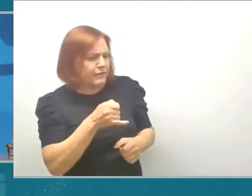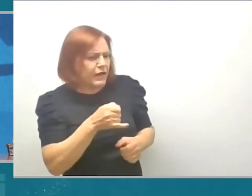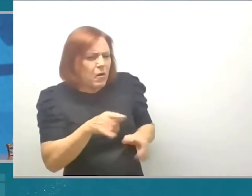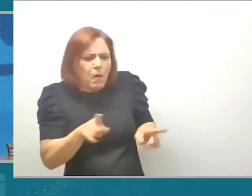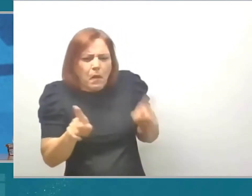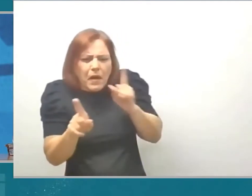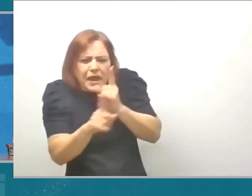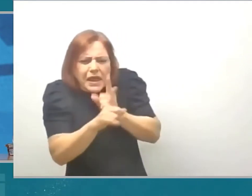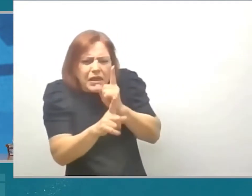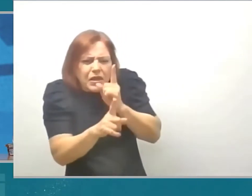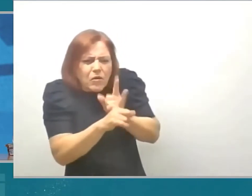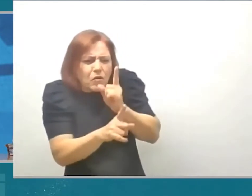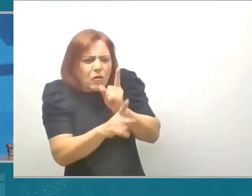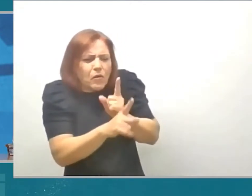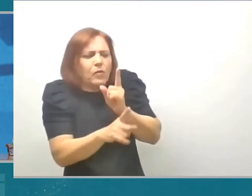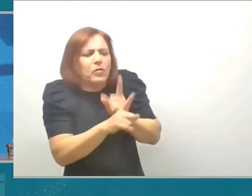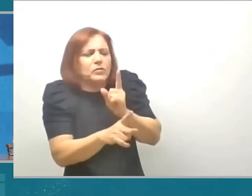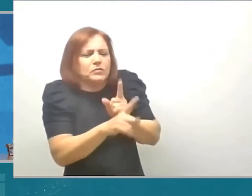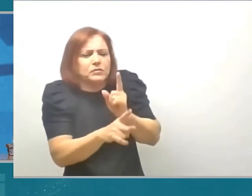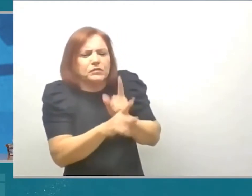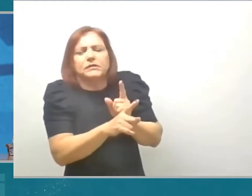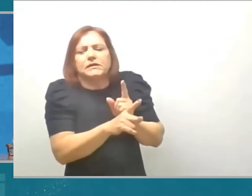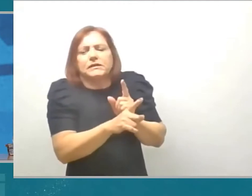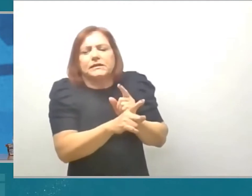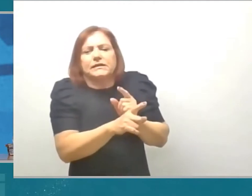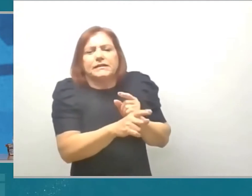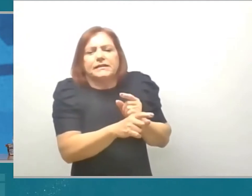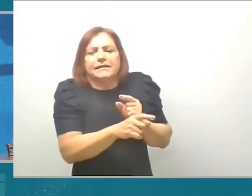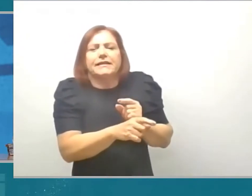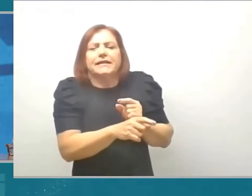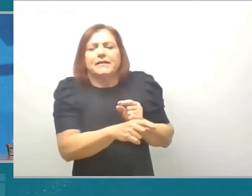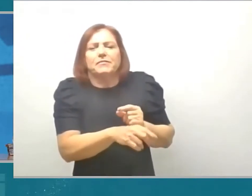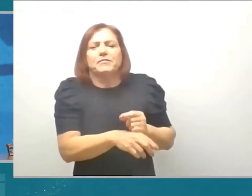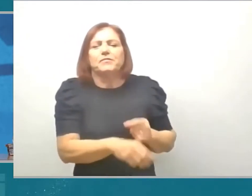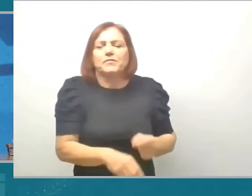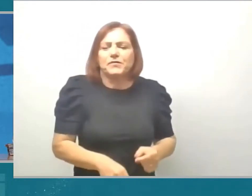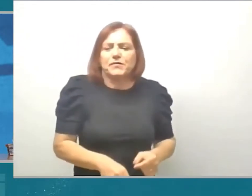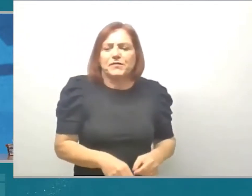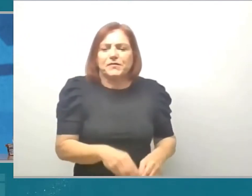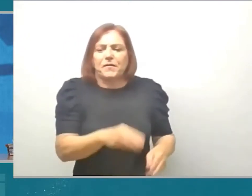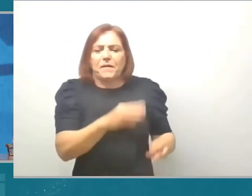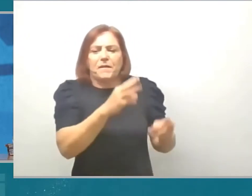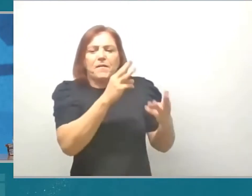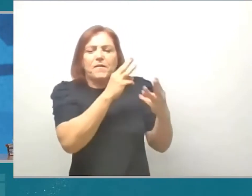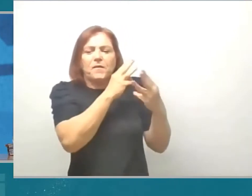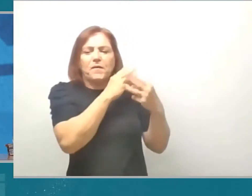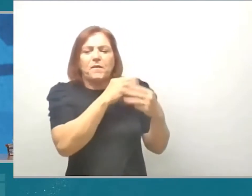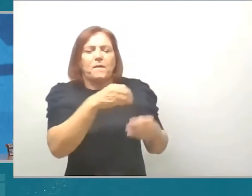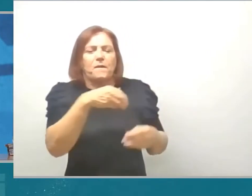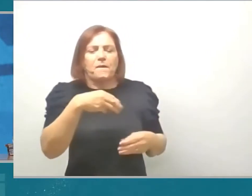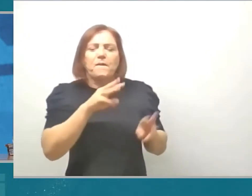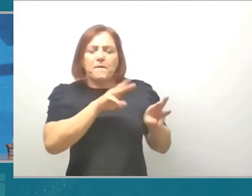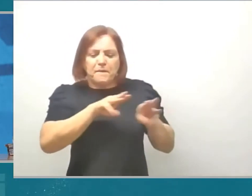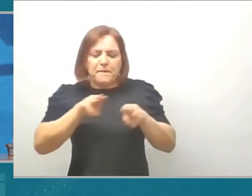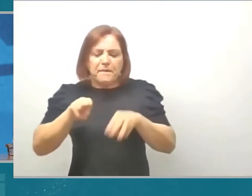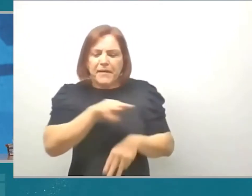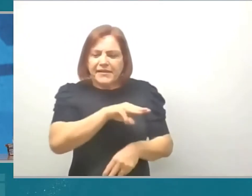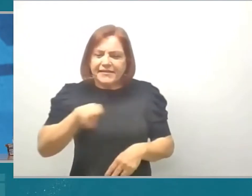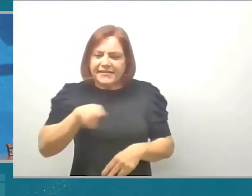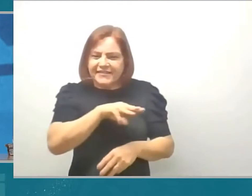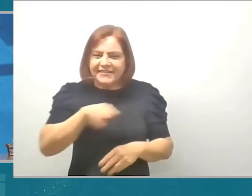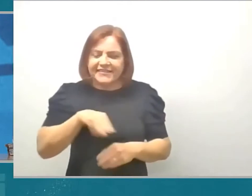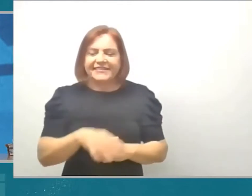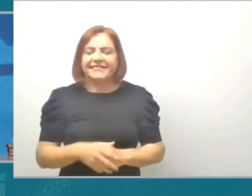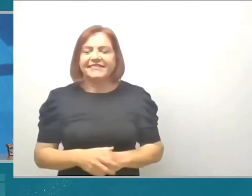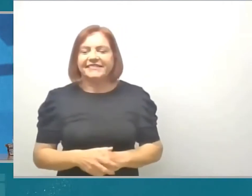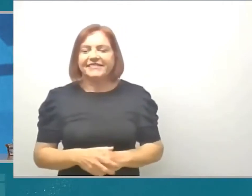Simão, o filho de João. Tu serás chamado Cefas, que quer dizer Pedro. Então,